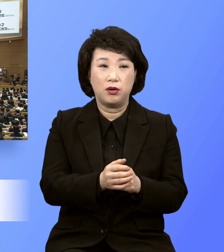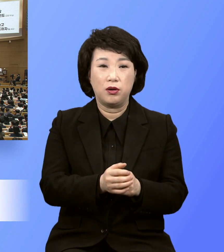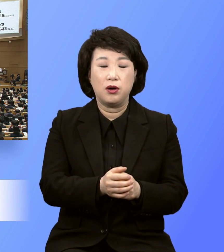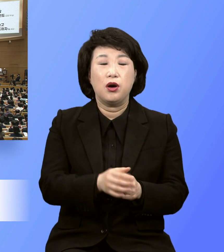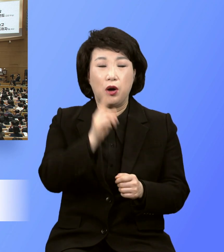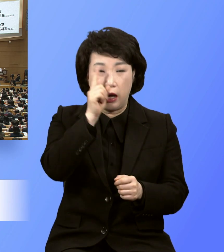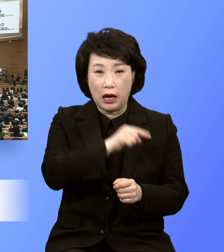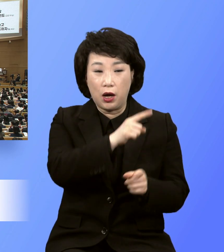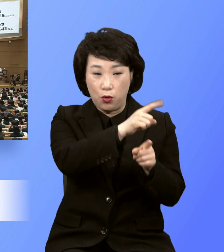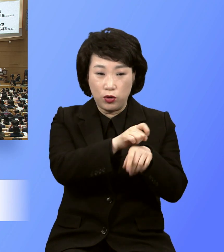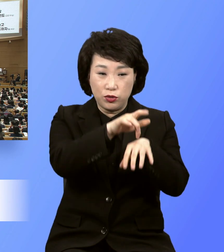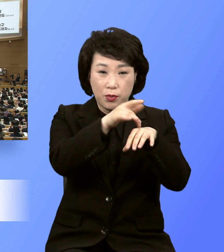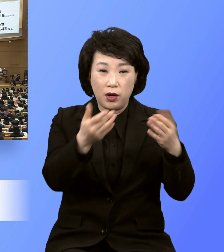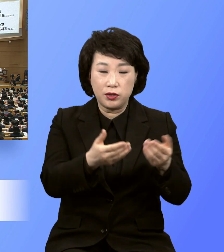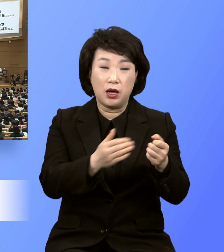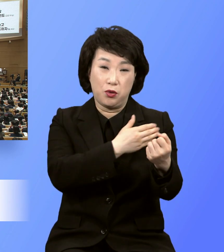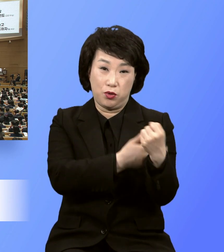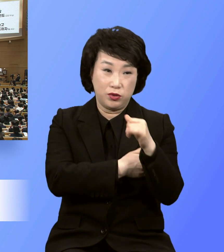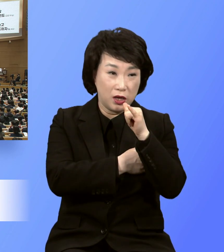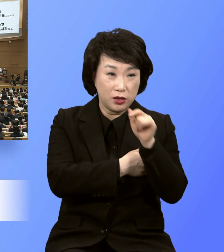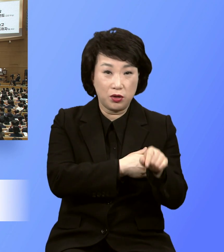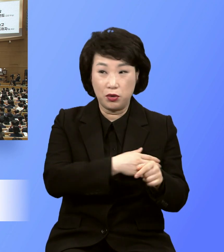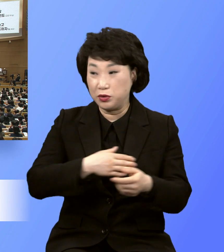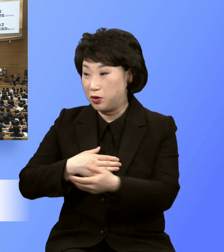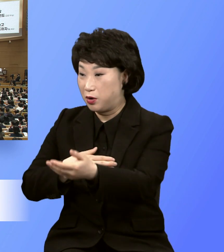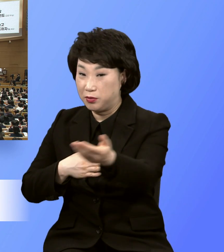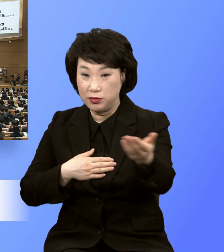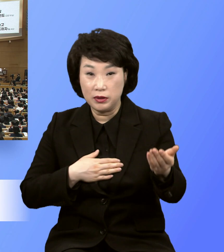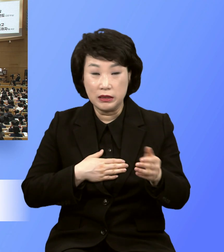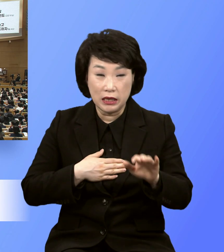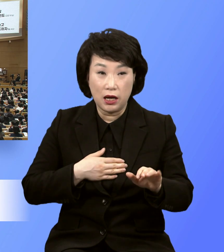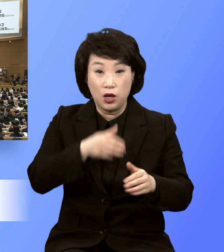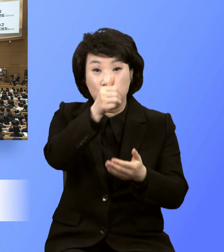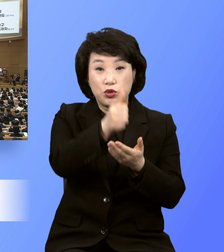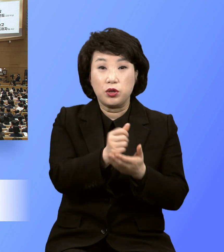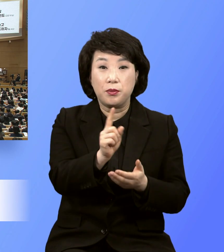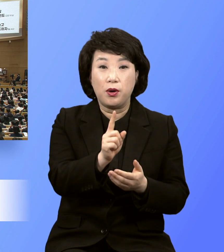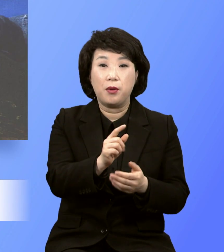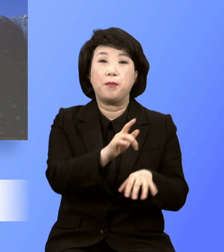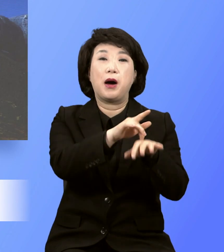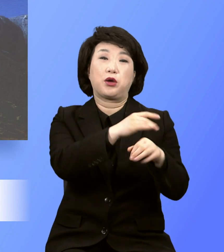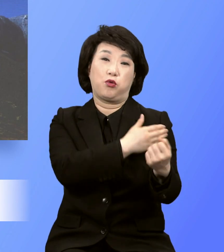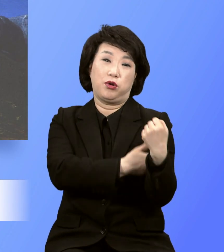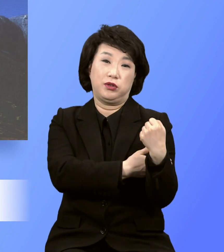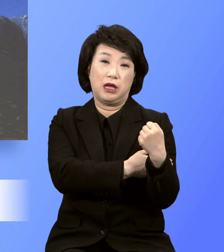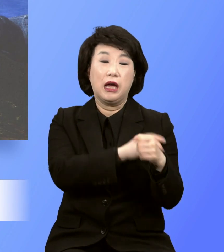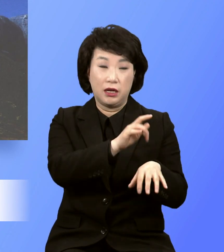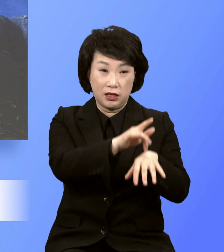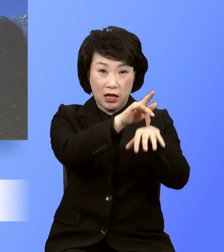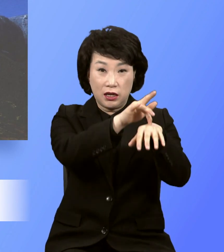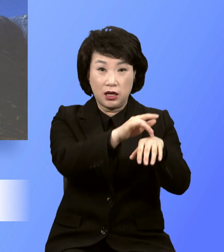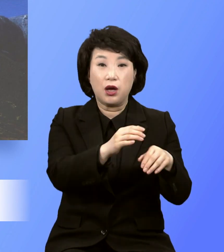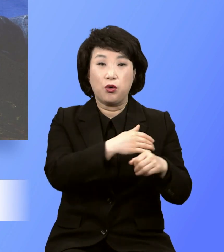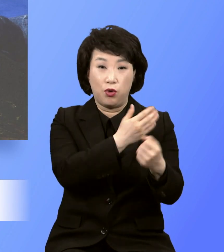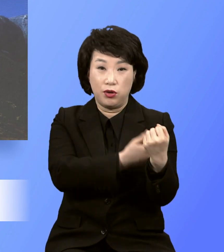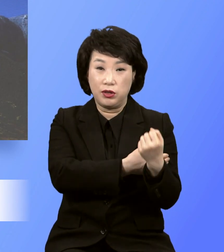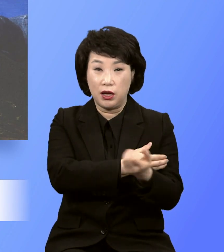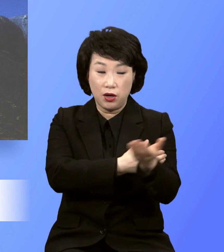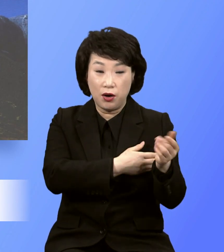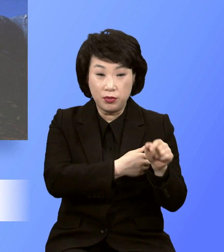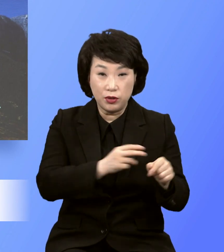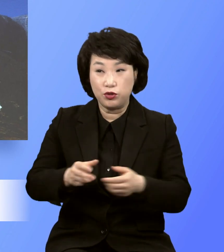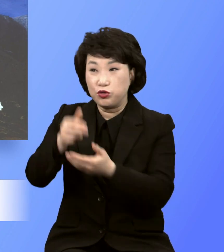마귀 사단 권세. 여러분, 죄는 마귀의 권세요, 사단의 권세인데